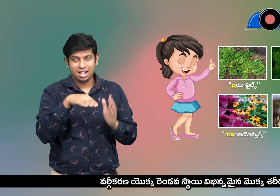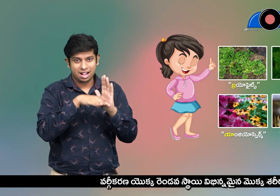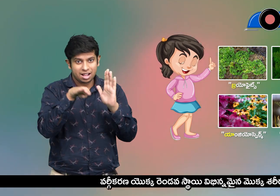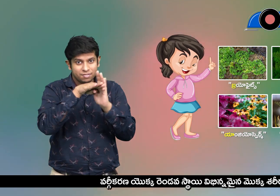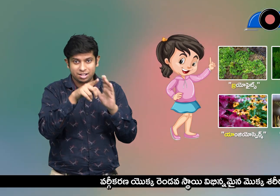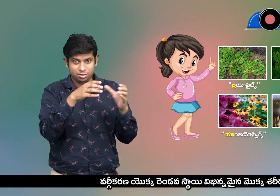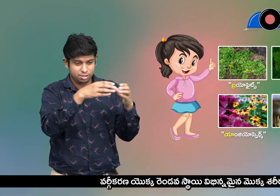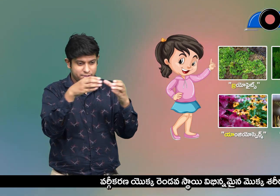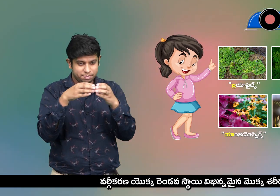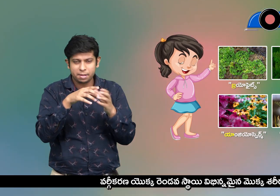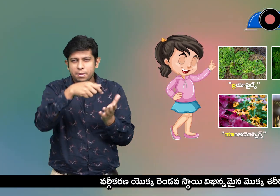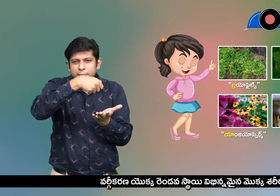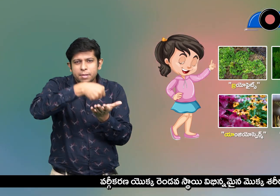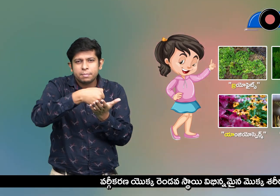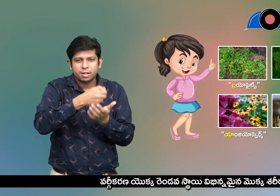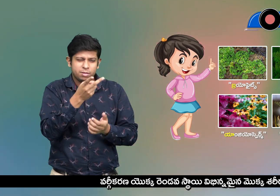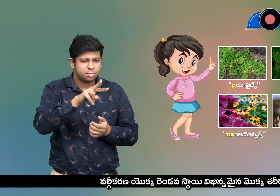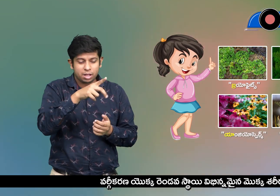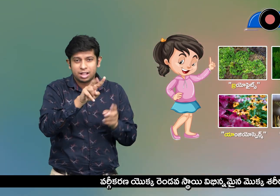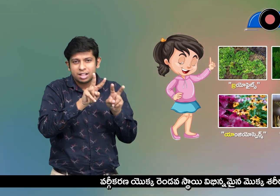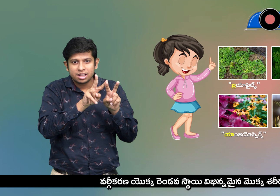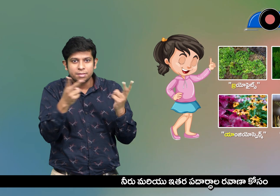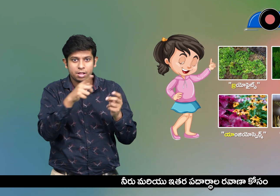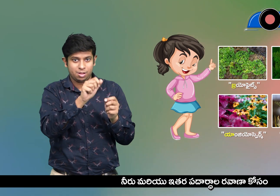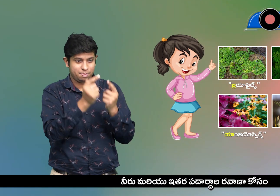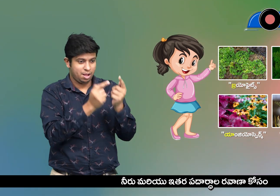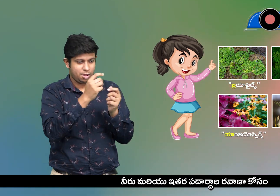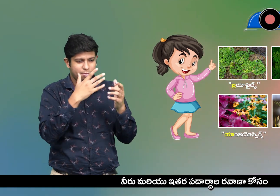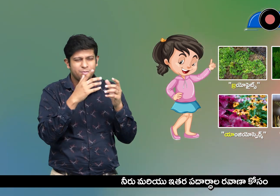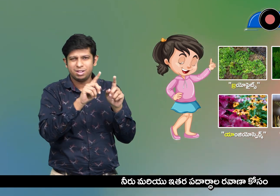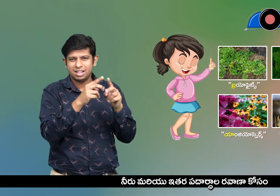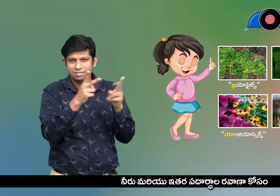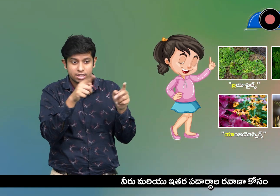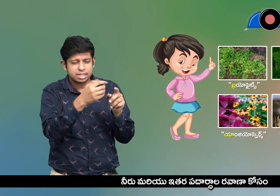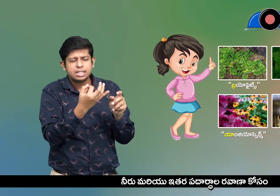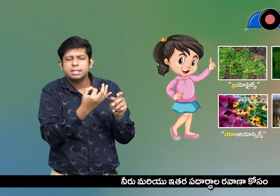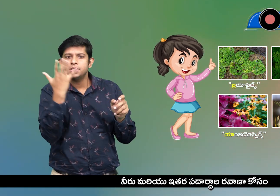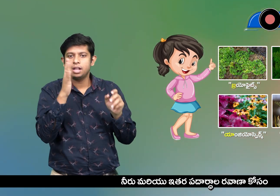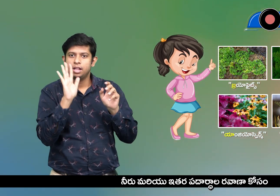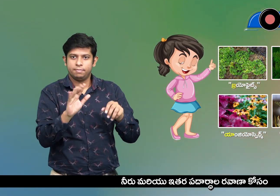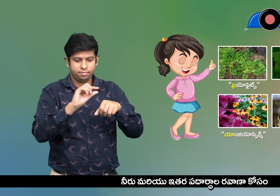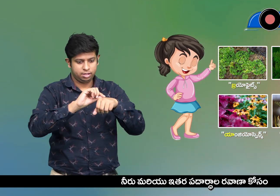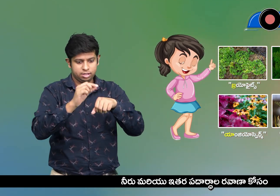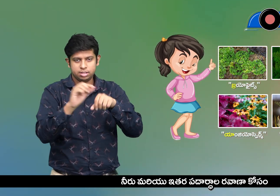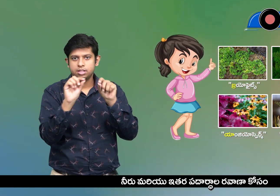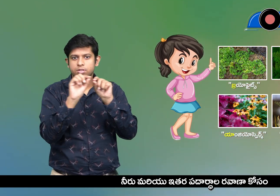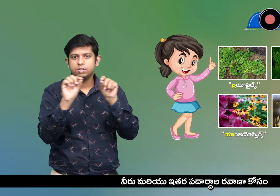యొక్క రెండవ స్థాయి విభిన్నమైన మొక్క శరీరం, నీరు మరియు ఇతర పదార్థాల రవాణా కోసం